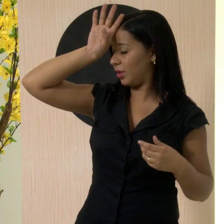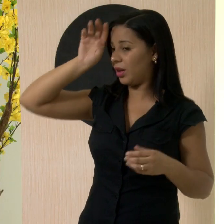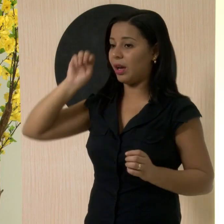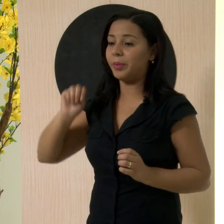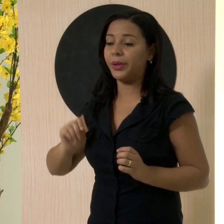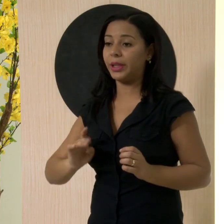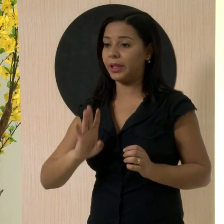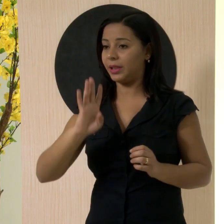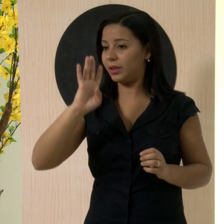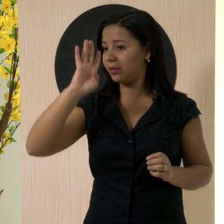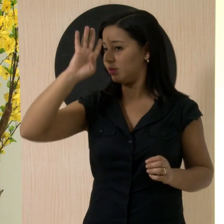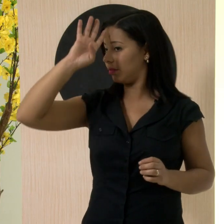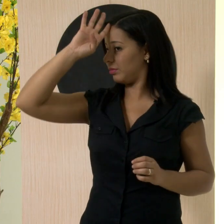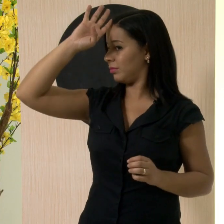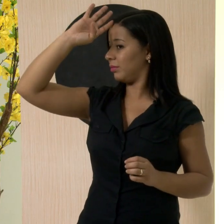é um moicano.